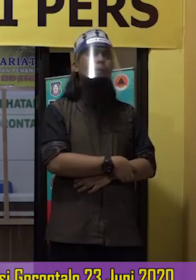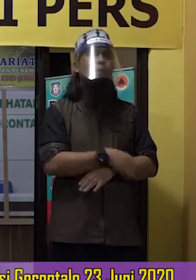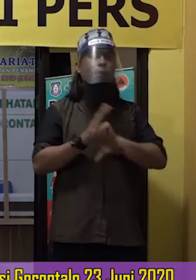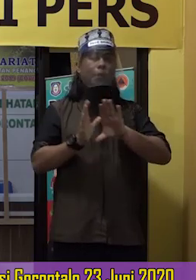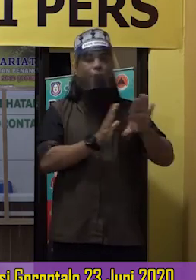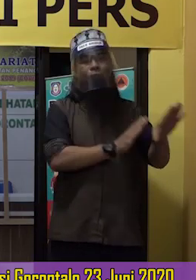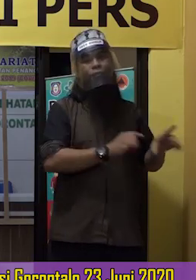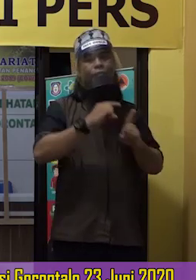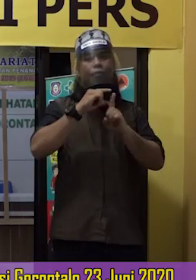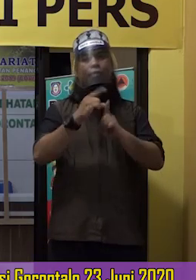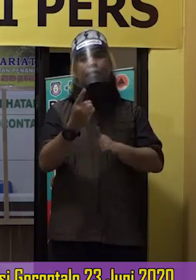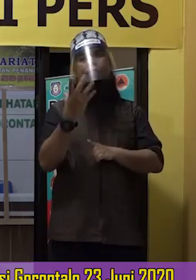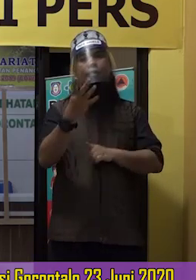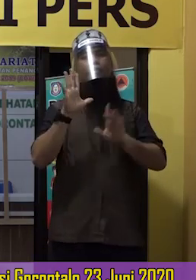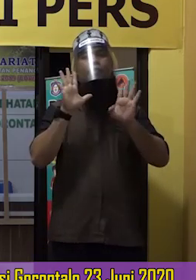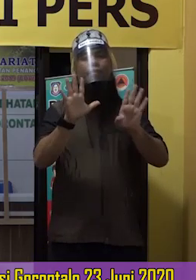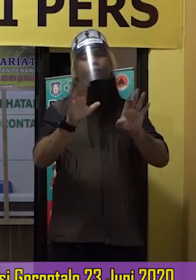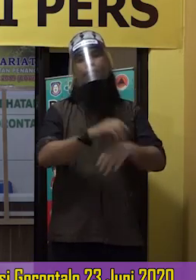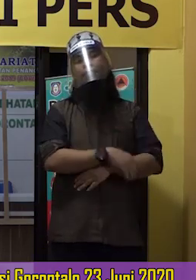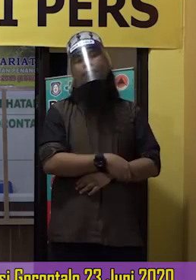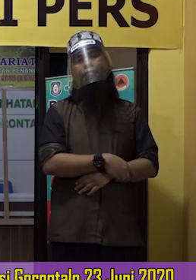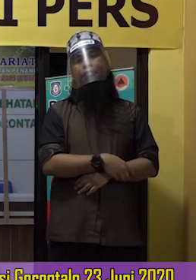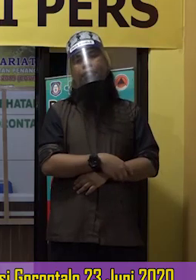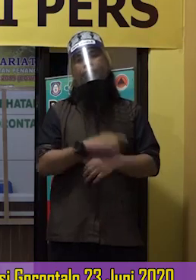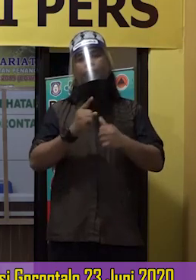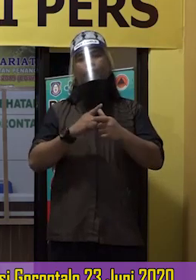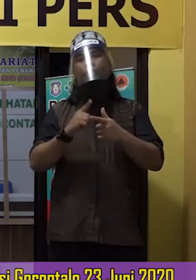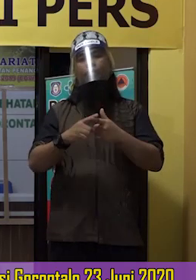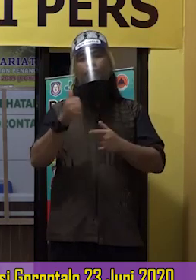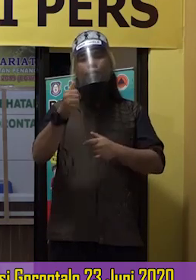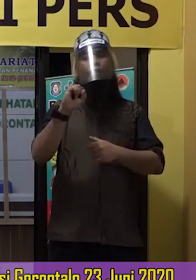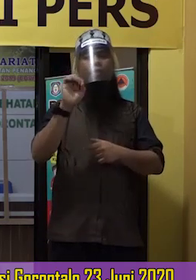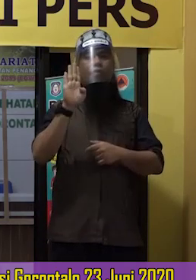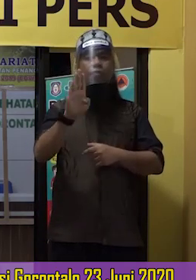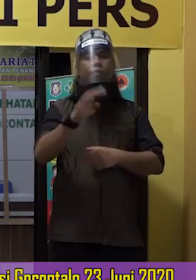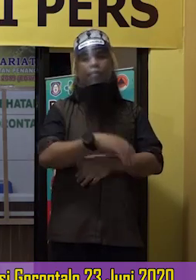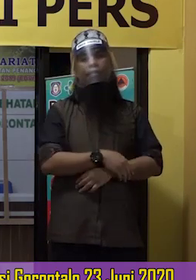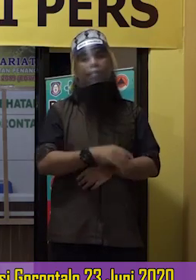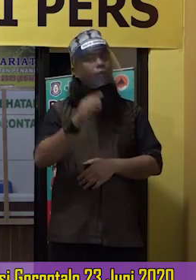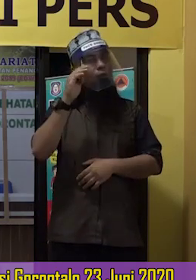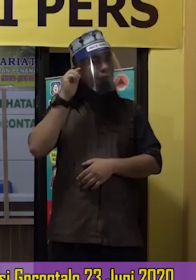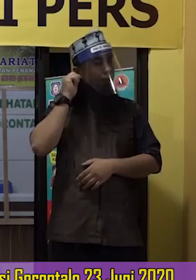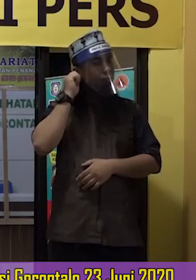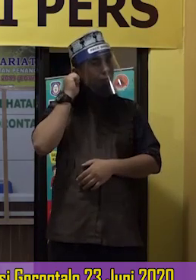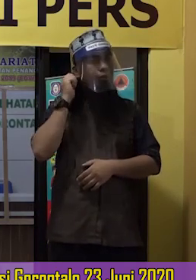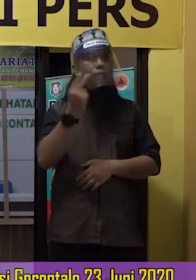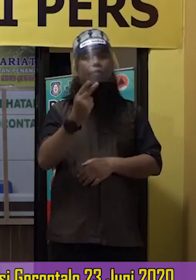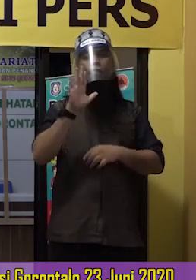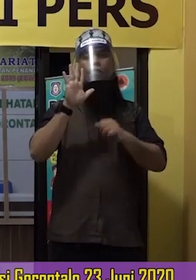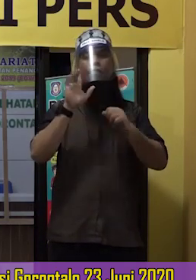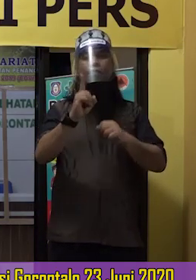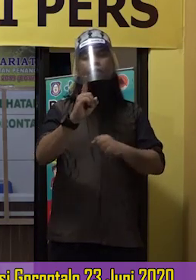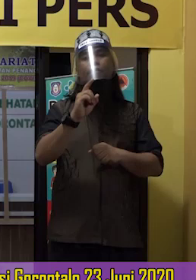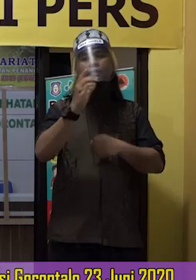Yang berikutnya adalah pasien 159 atau ASB, perempuan 21